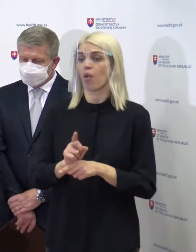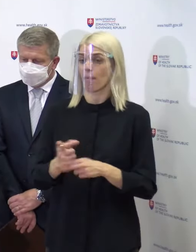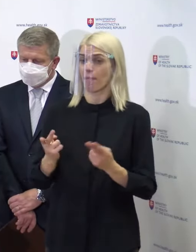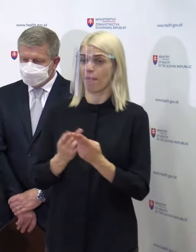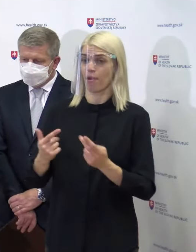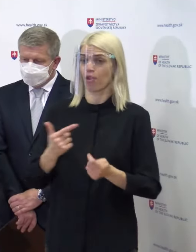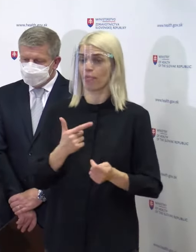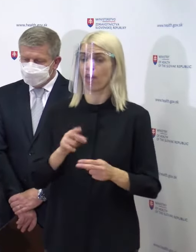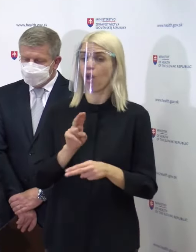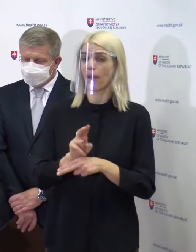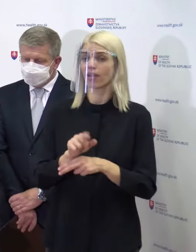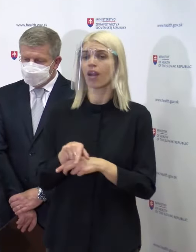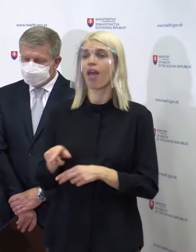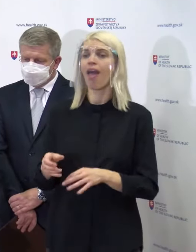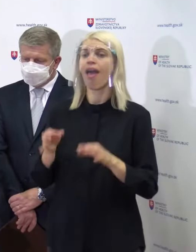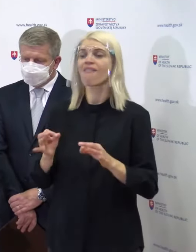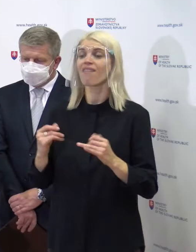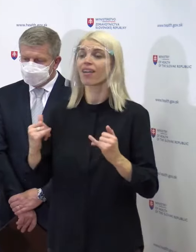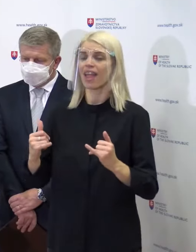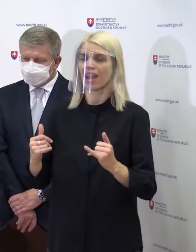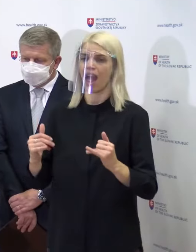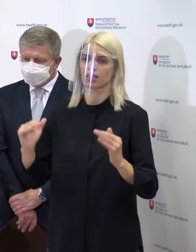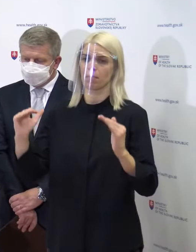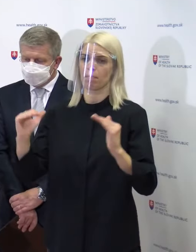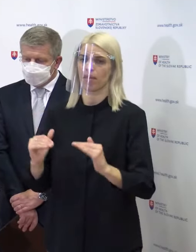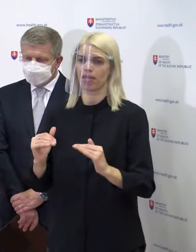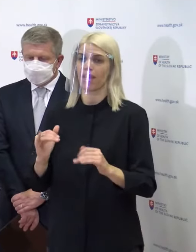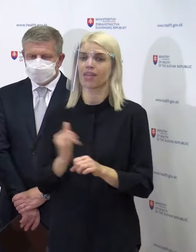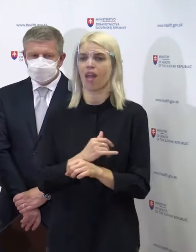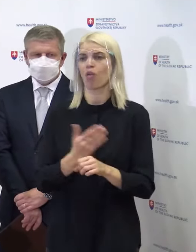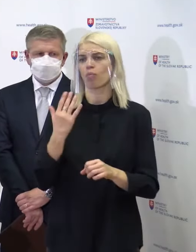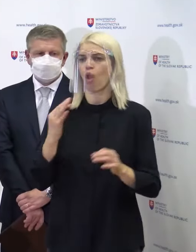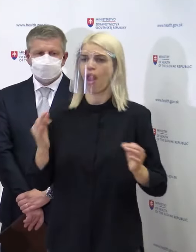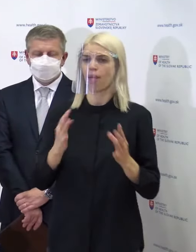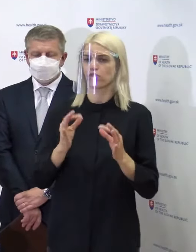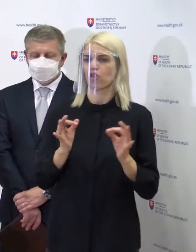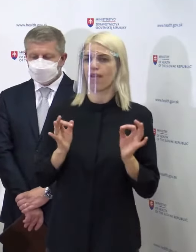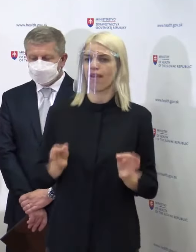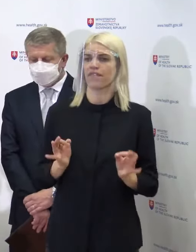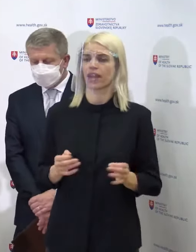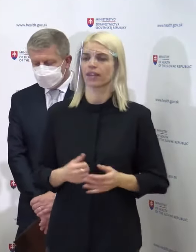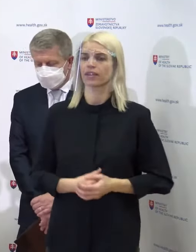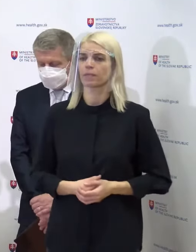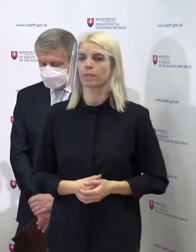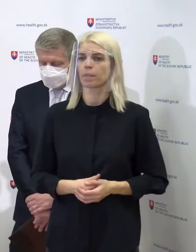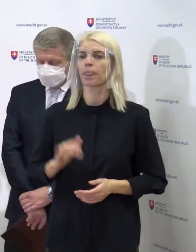podobajú, tak ich efekt není taký veľký, ako bol v januári.